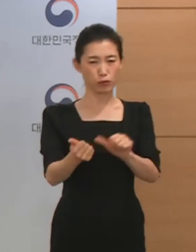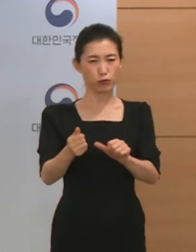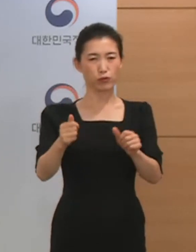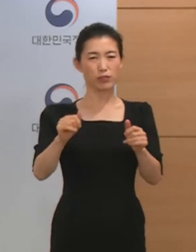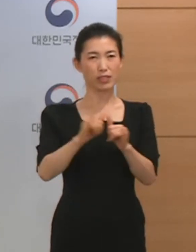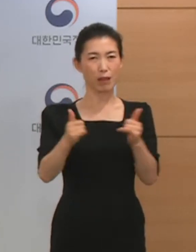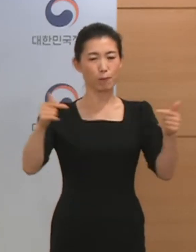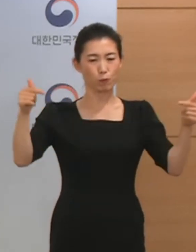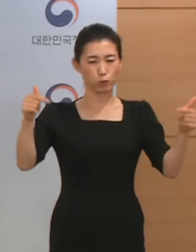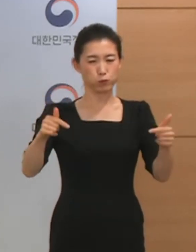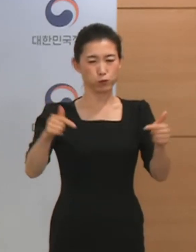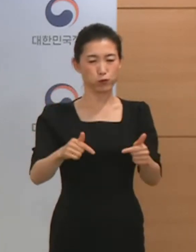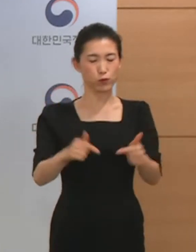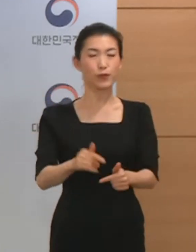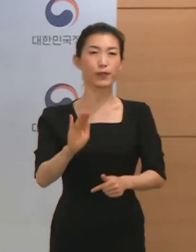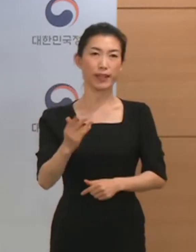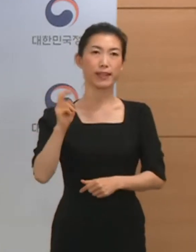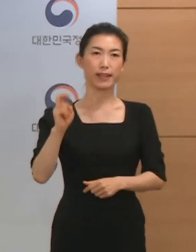더욱 가속화될 것입니다.